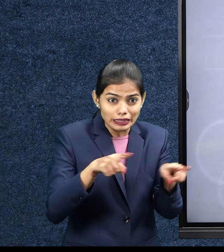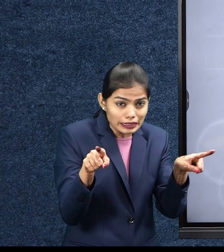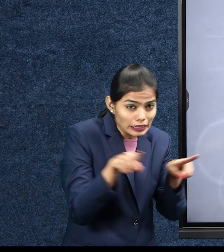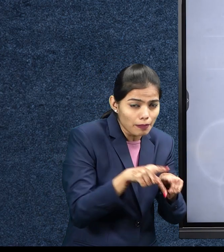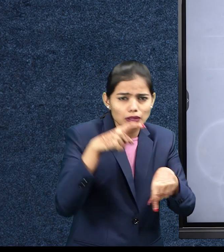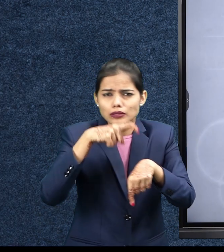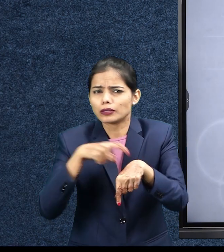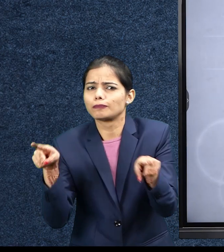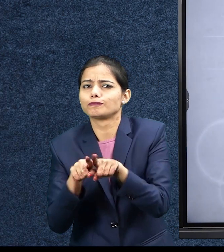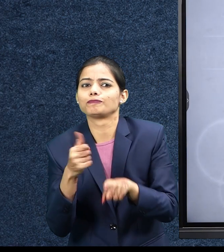परस्पर अनन्य कार्यक्रम,